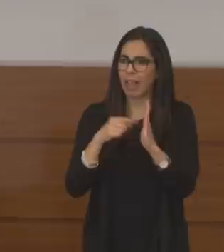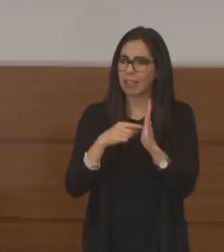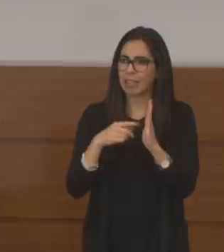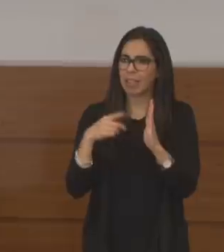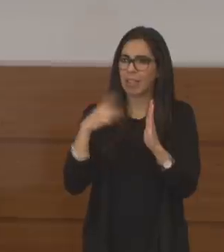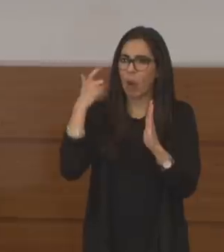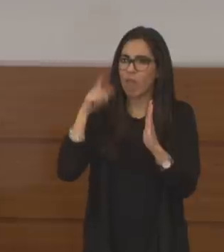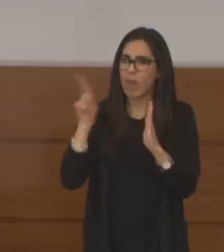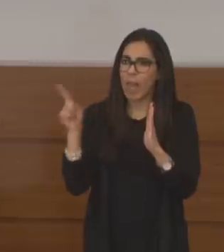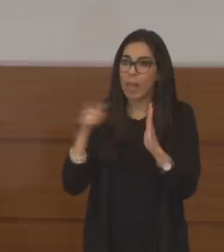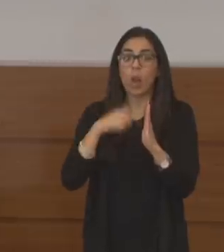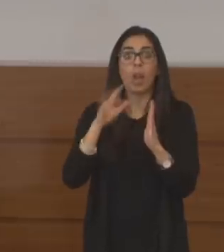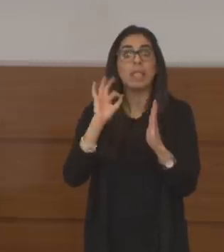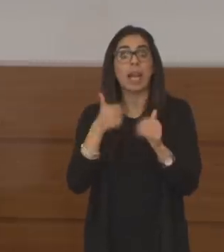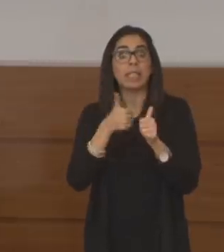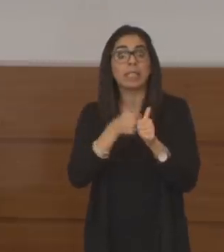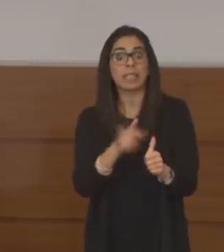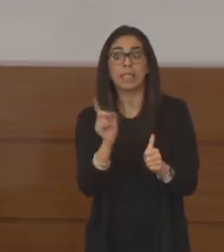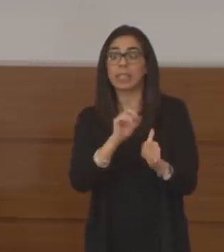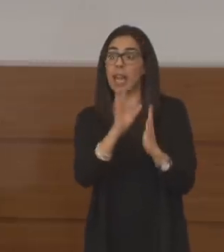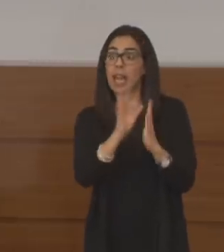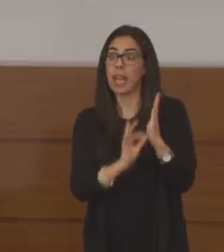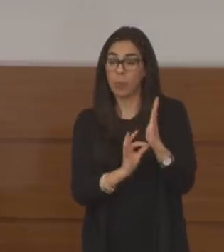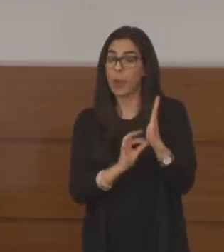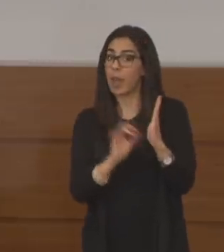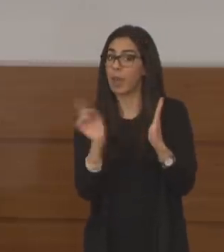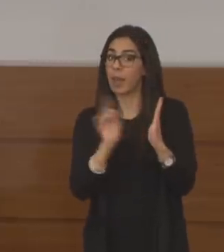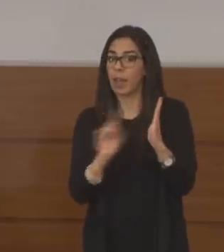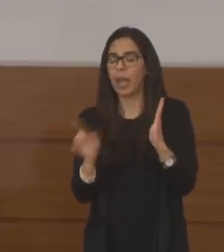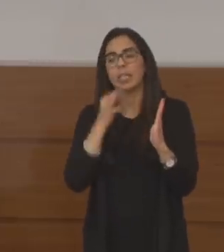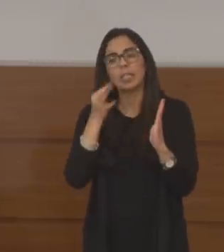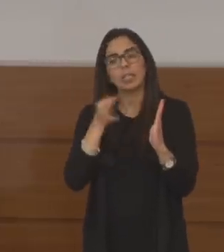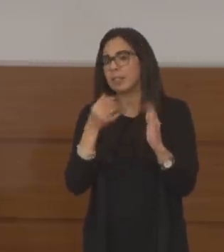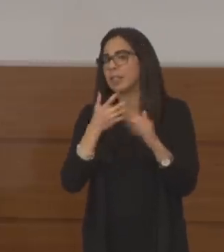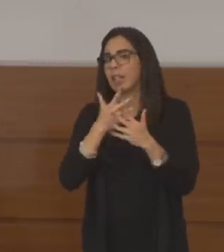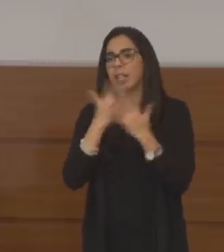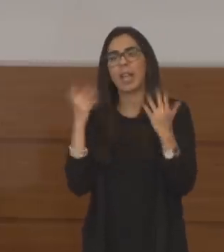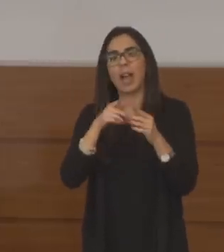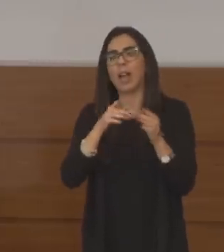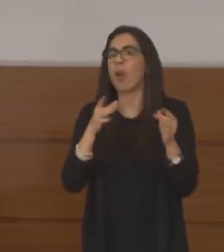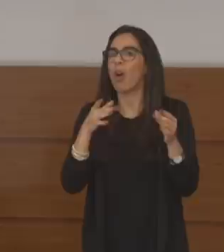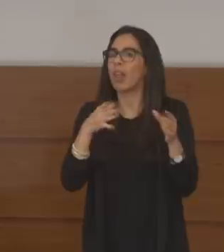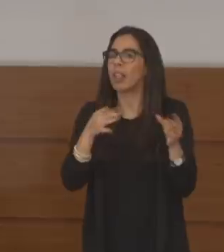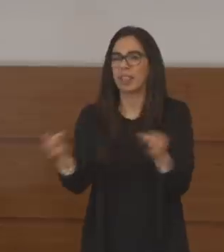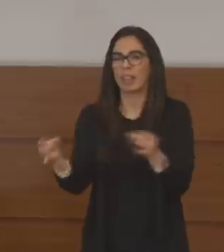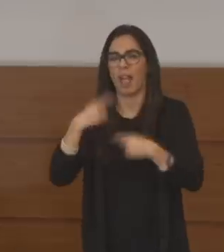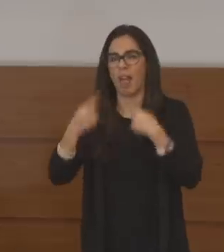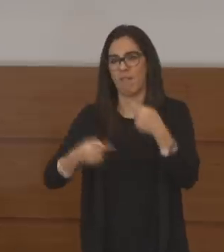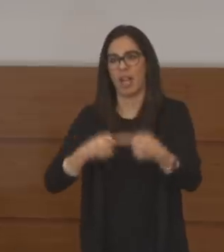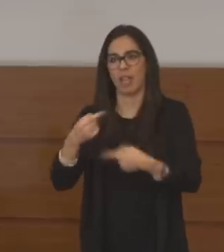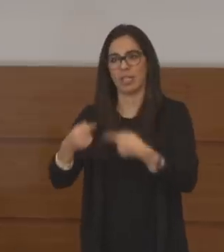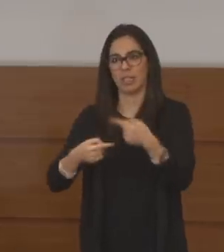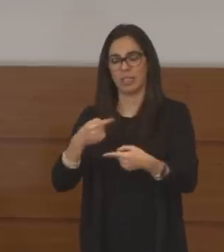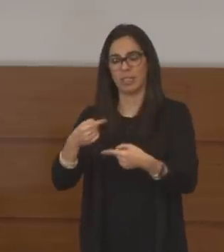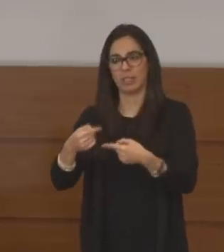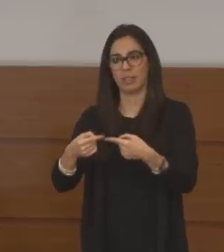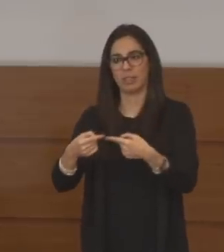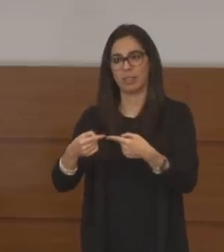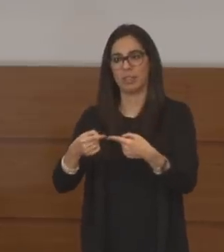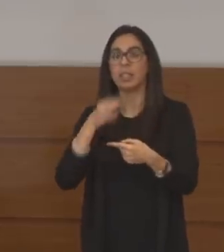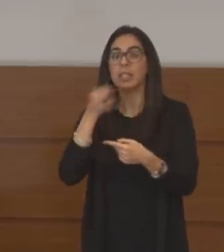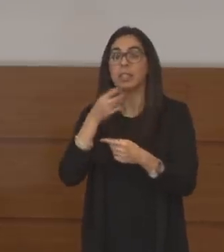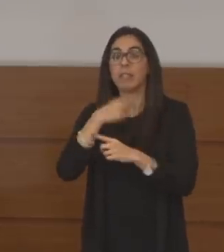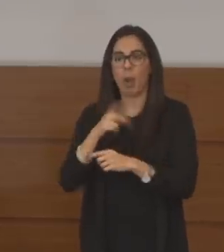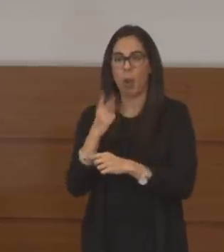sarà molto difficile riuscire a modificare le curve quindi i nostri comportamenti accanto ai provvedimenti di